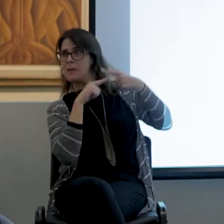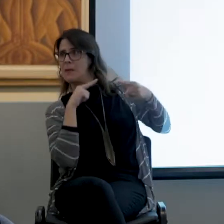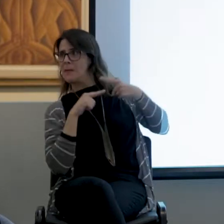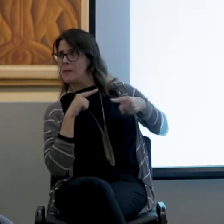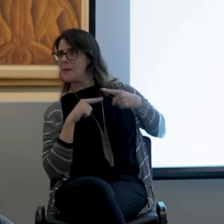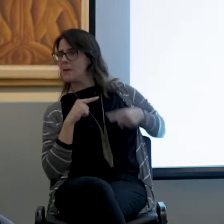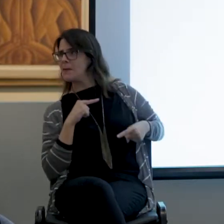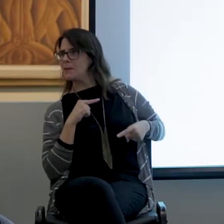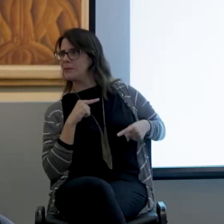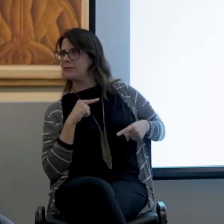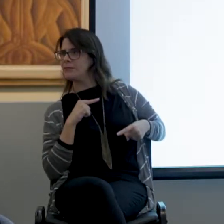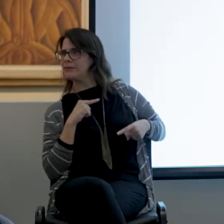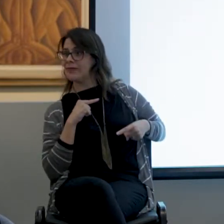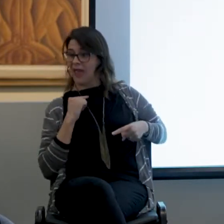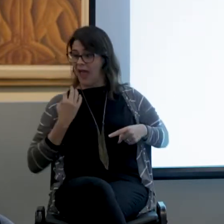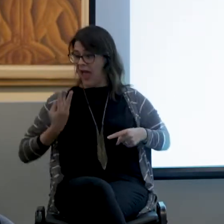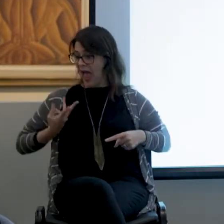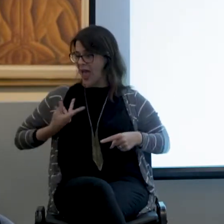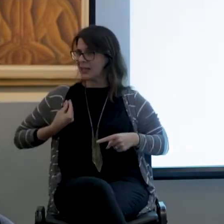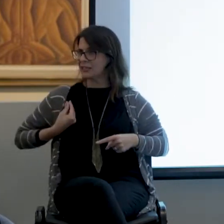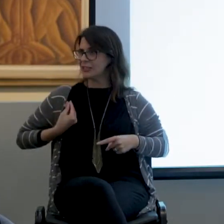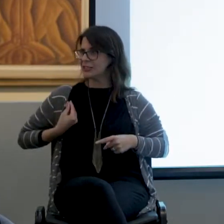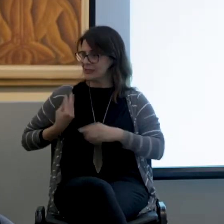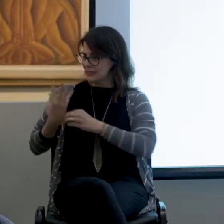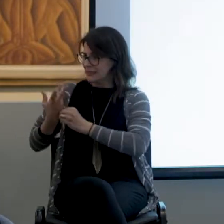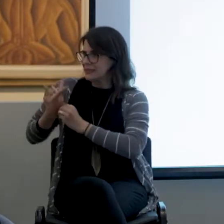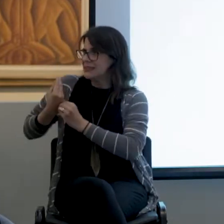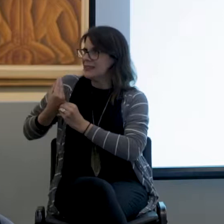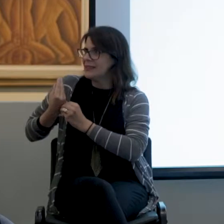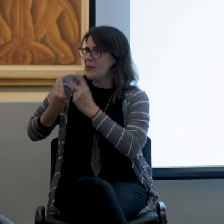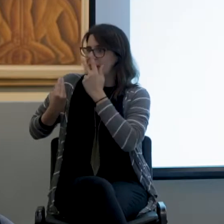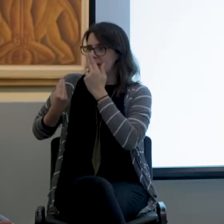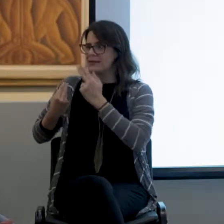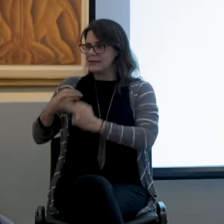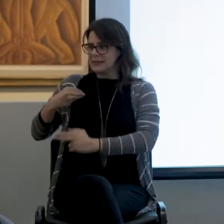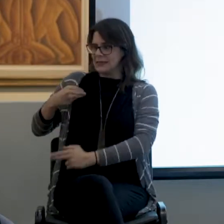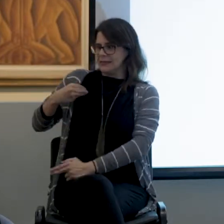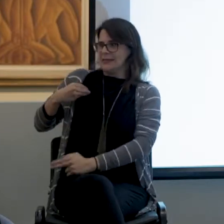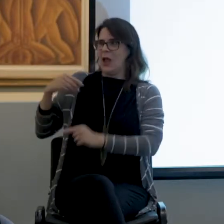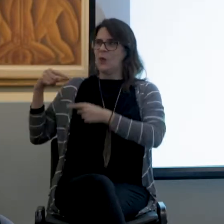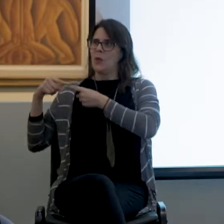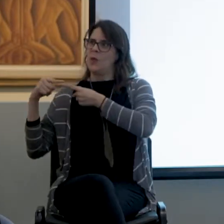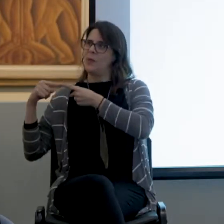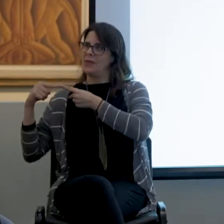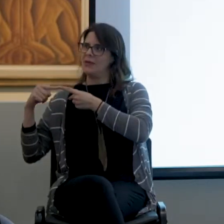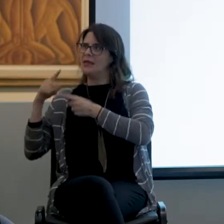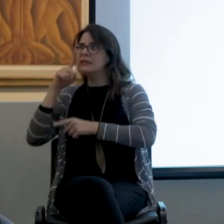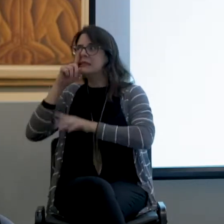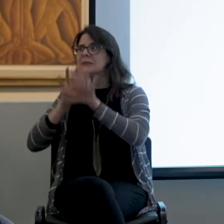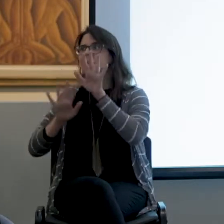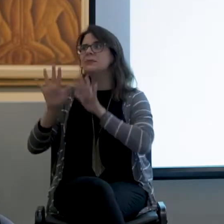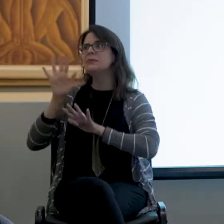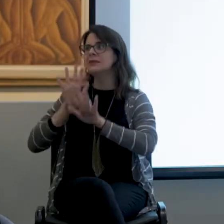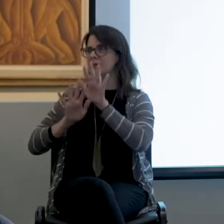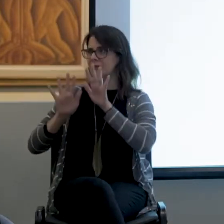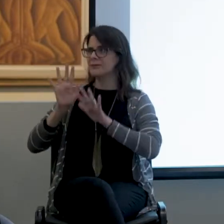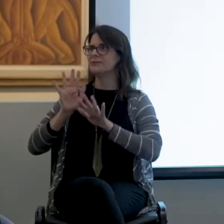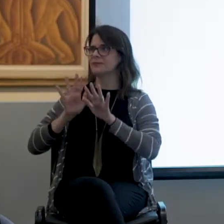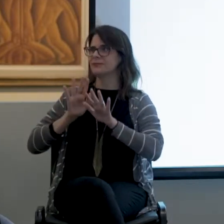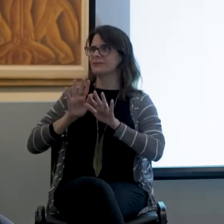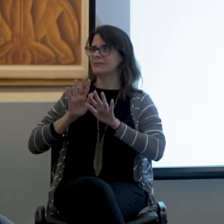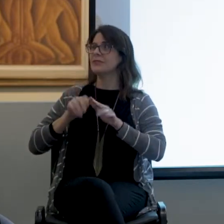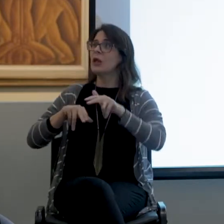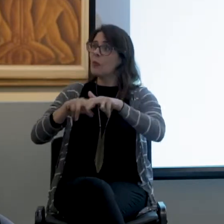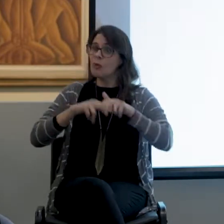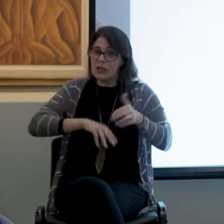A arte convidaria para isso, por isso a arte é sempre pecaminosa, sempre perigosa, e por isso, no mundo medieval, todo mundo sabe, se criou todo aquele